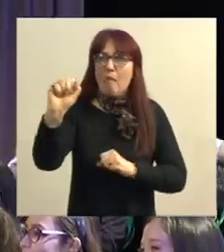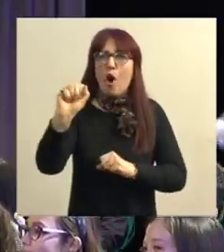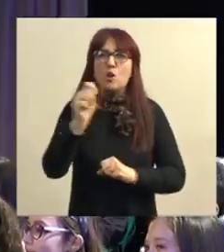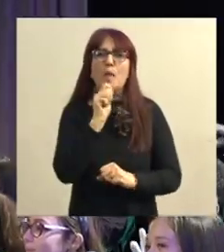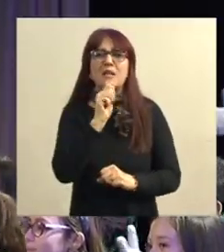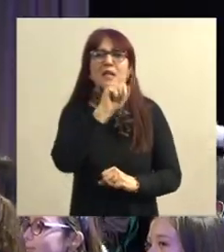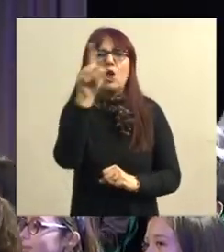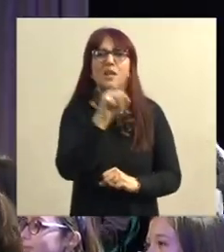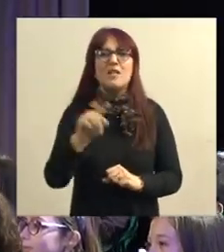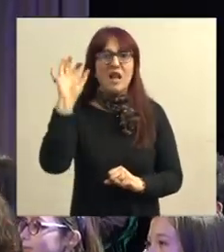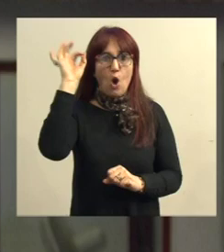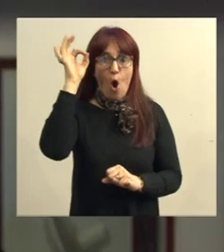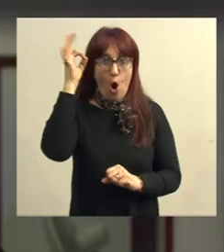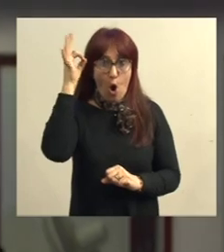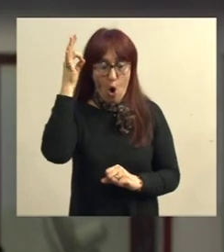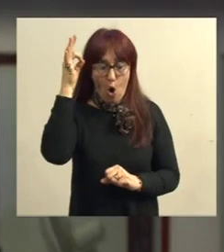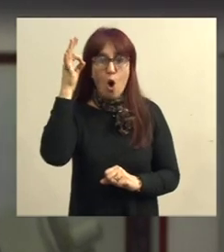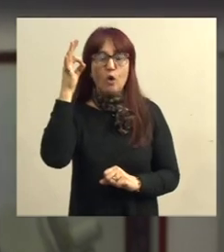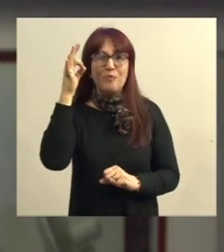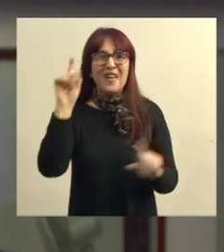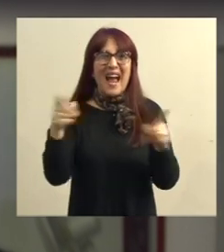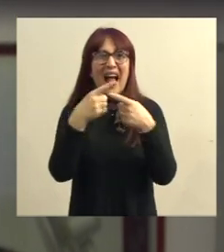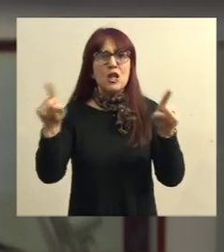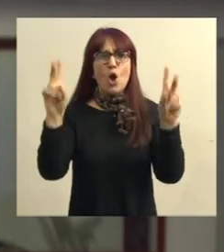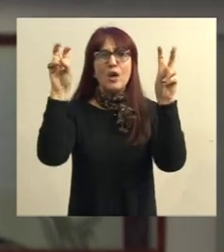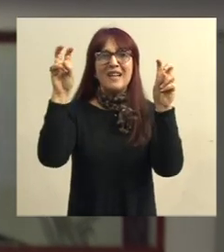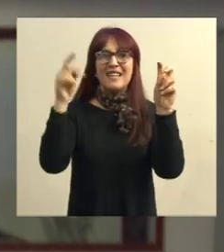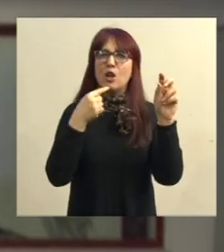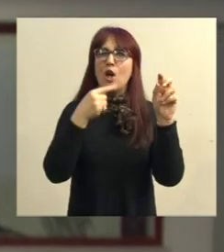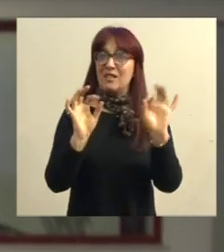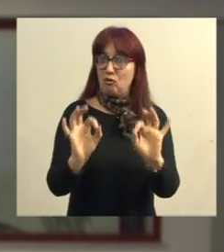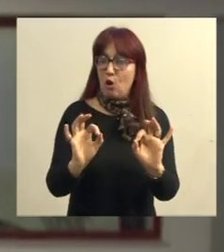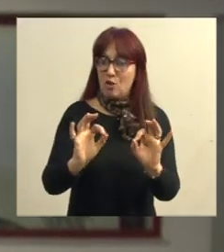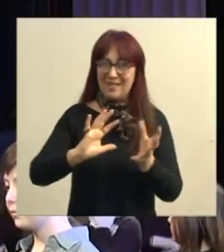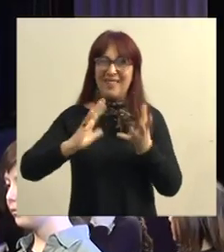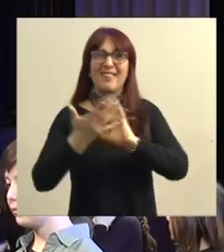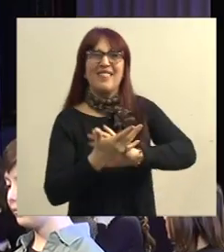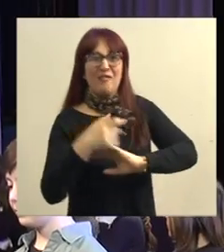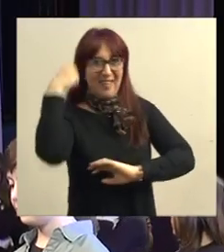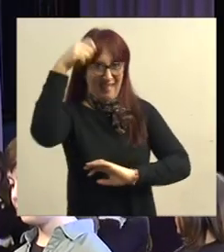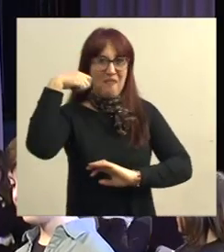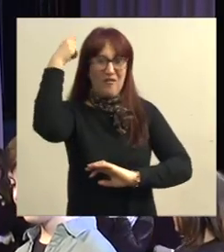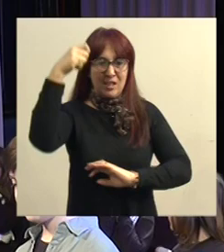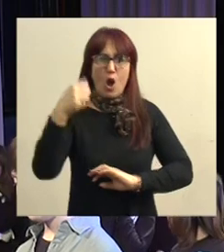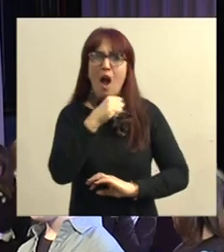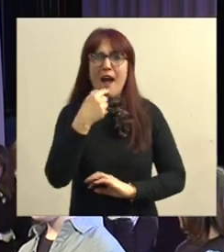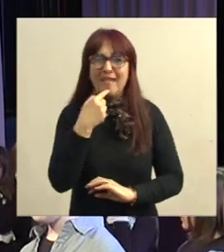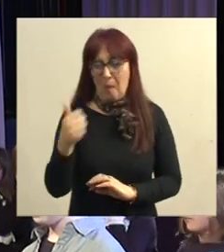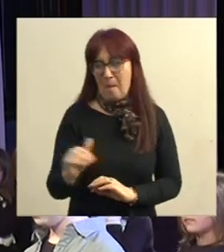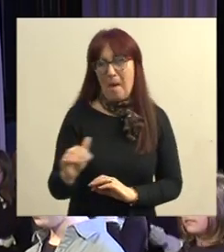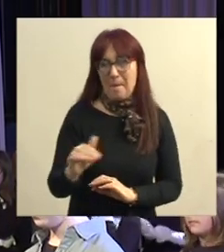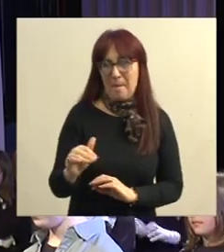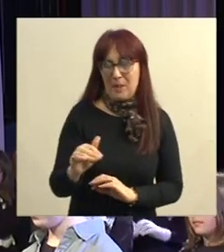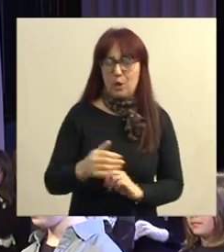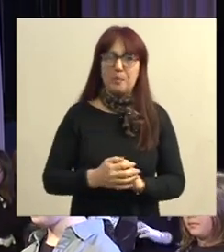e già presentatore dello Zecchino d'Oro, che ha realizzato un videoclip della canzone Si dice così, scritta da Fabrizio Pagliettini e cantata da